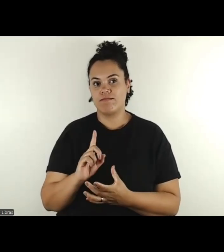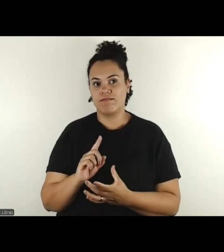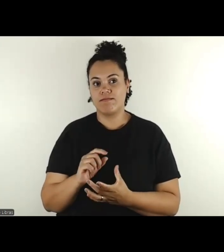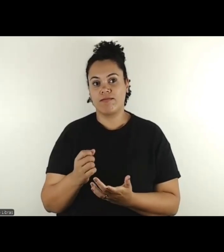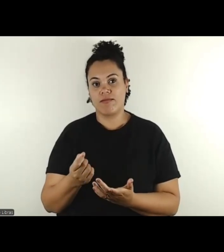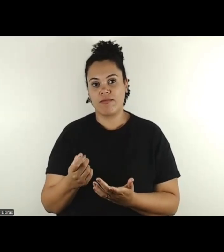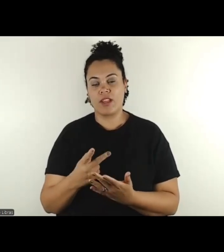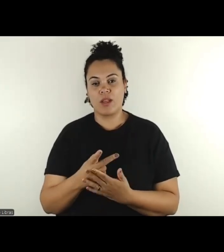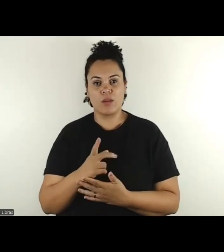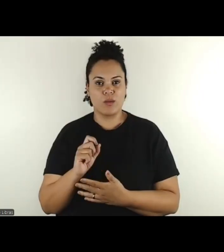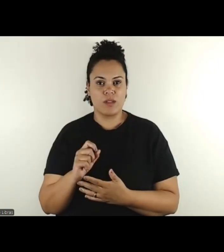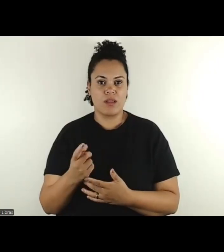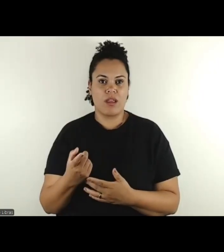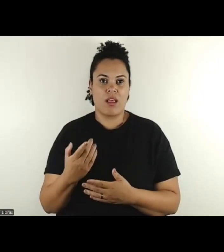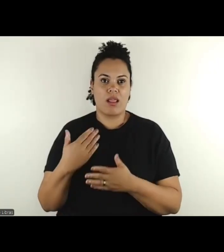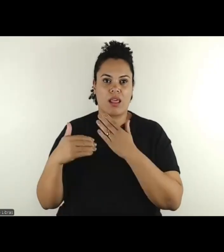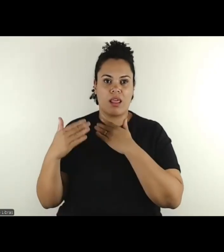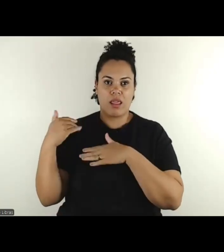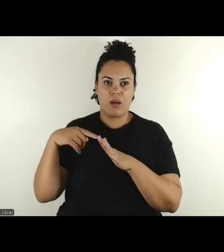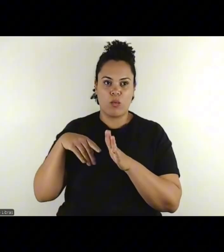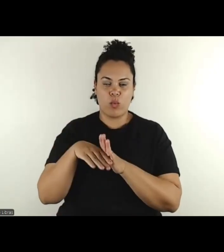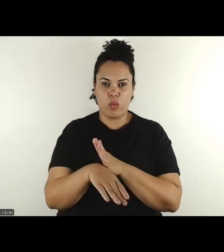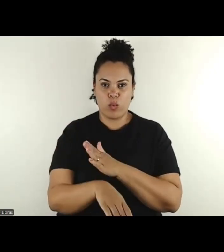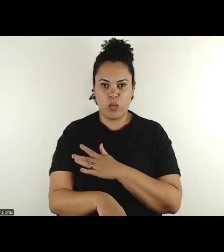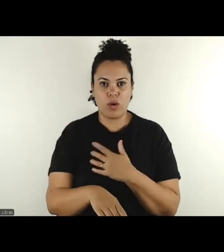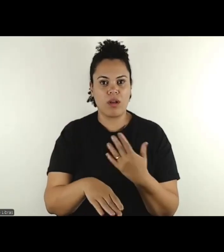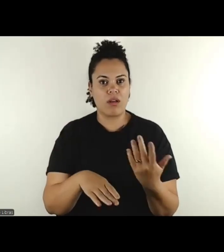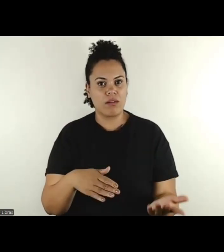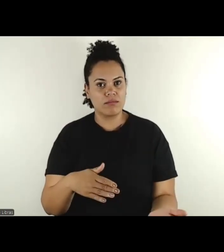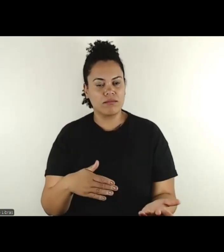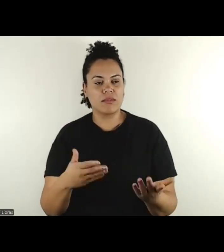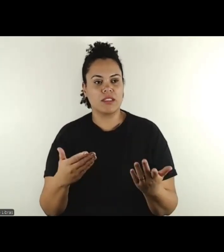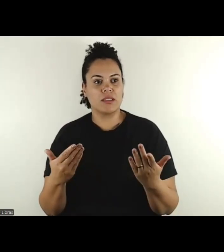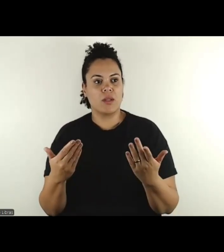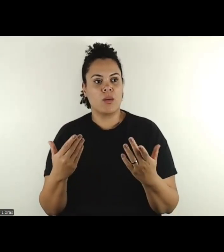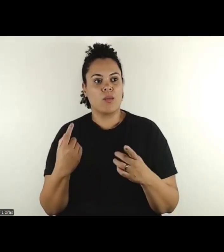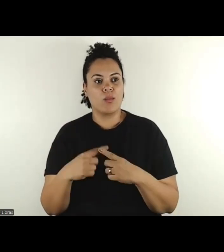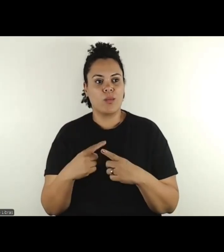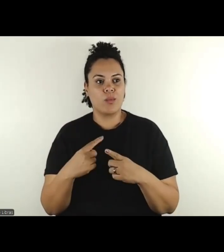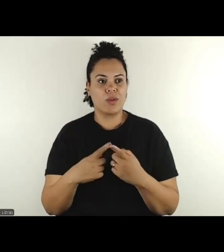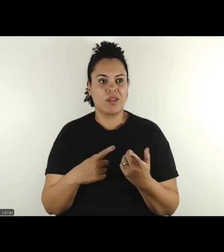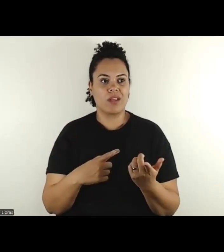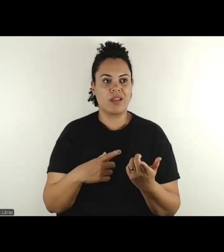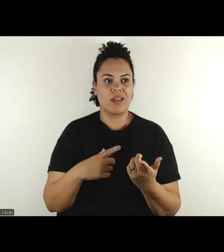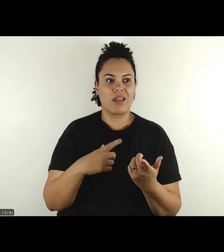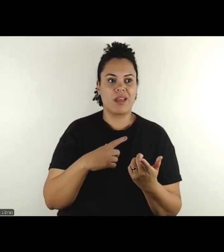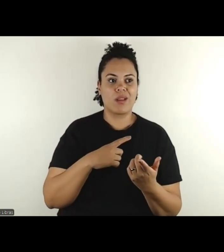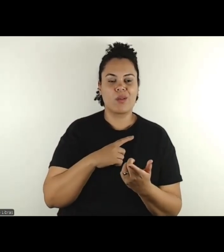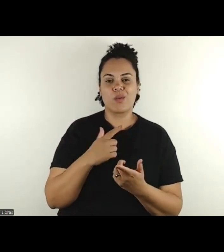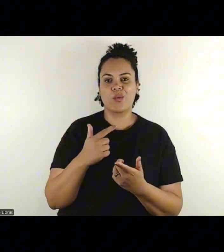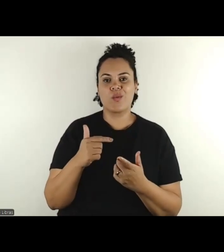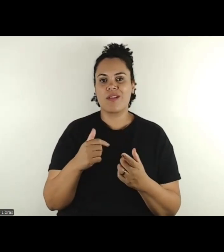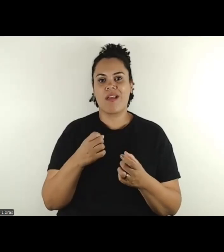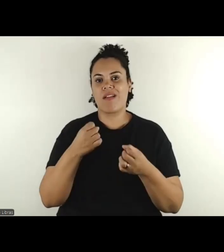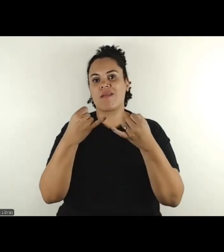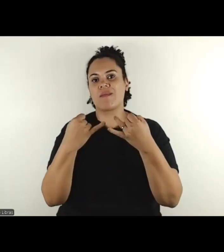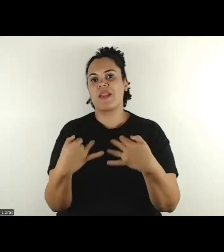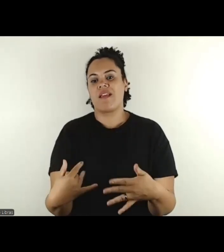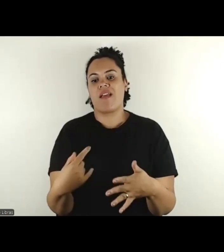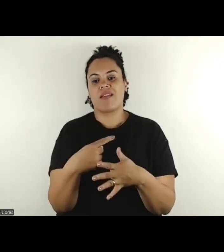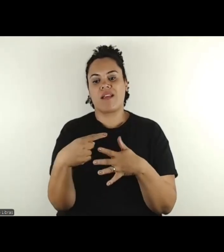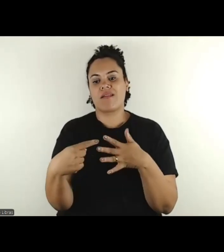Cristina, é um retrocesso assim, gigantesco que a gente está vivendo e que muito pouco tem sido falado sobre